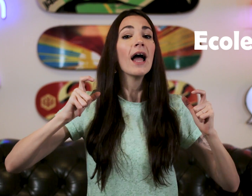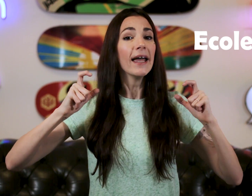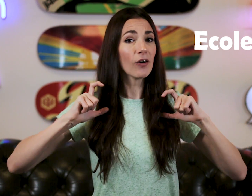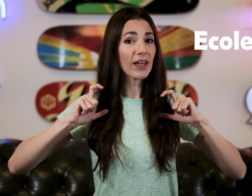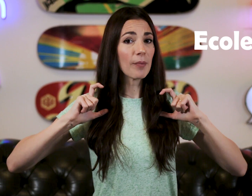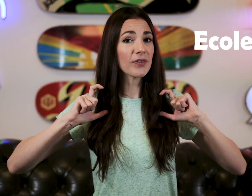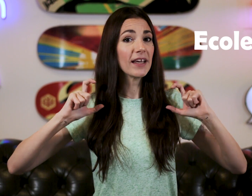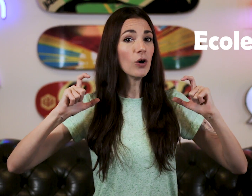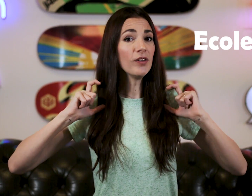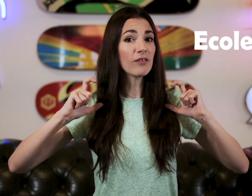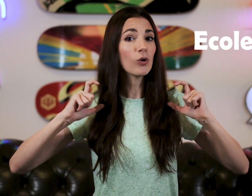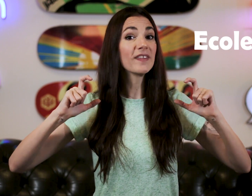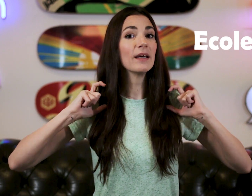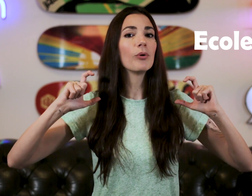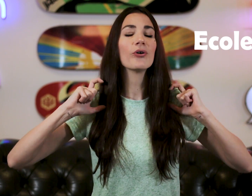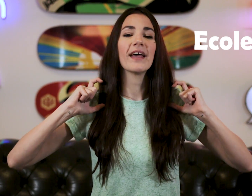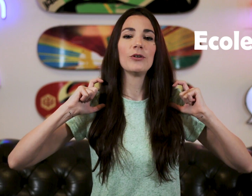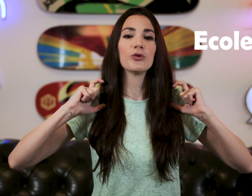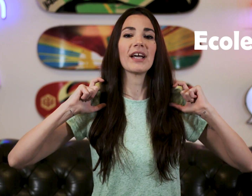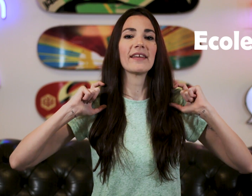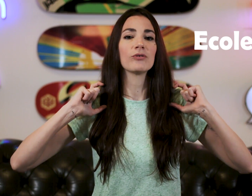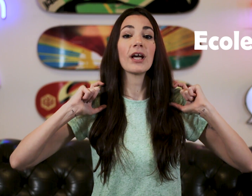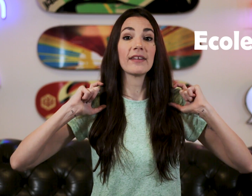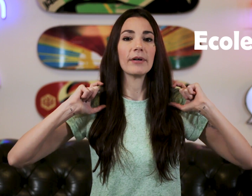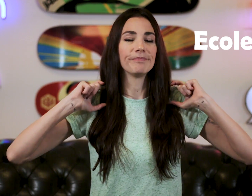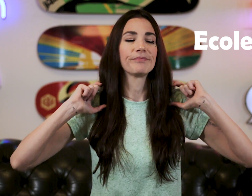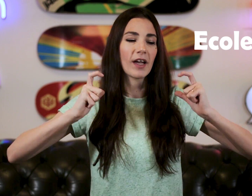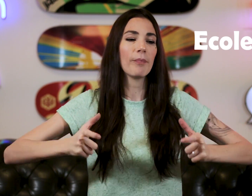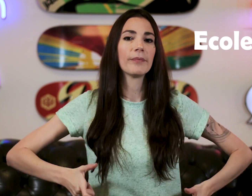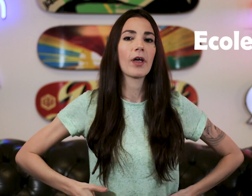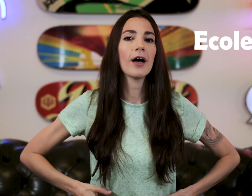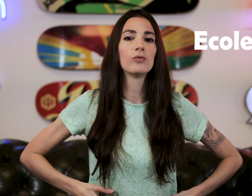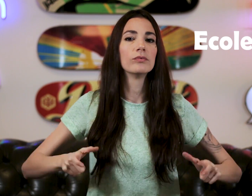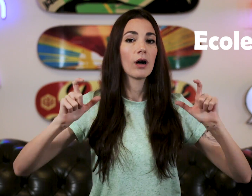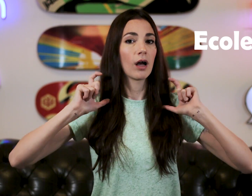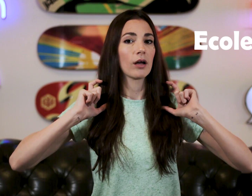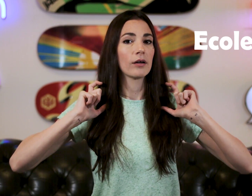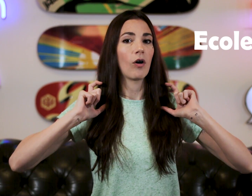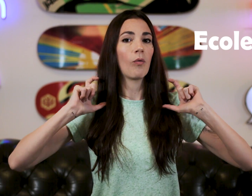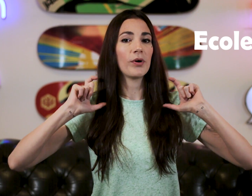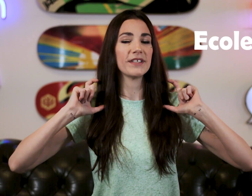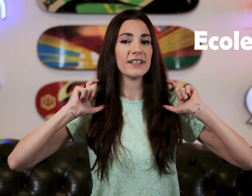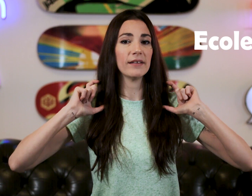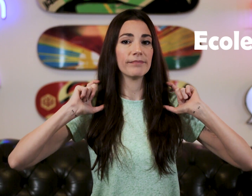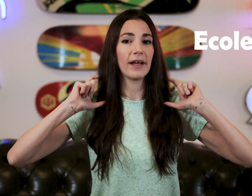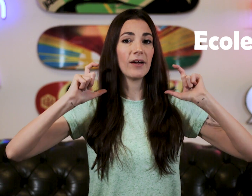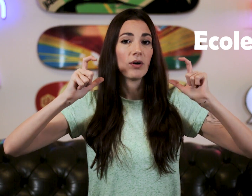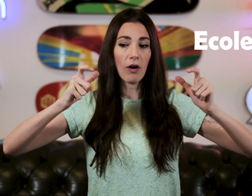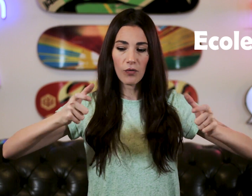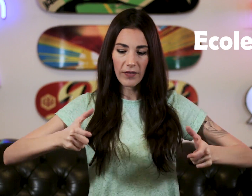Et on vient la poser au niveau des bretelles du cartable. Hop, un coup. On pose ici et on l'envoie vers le